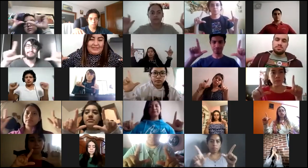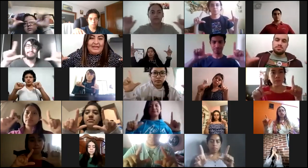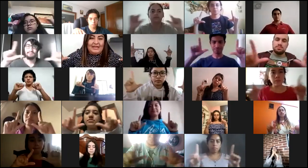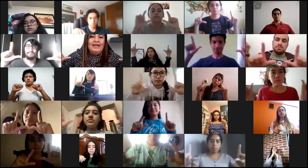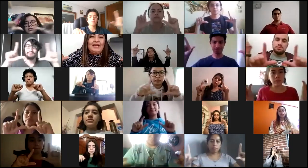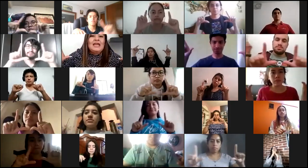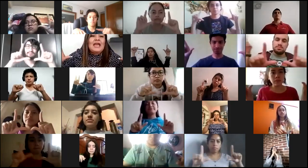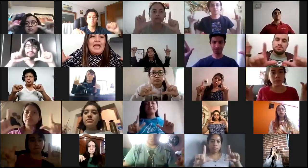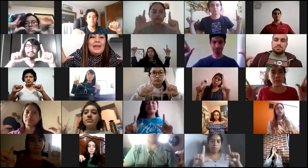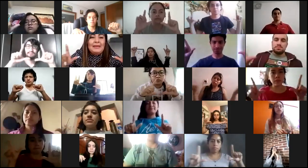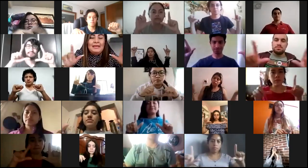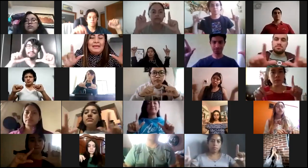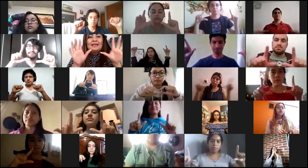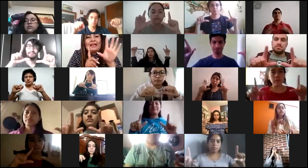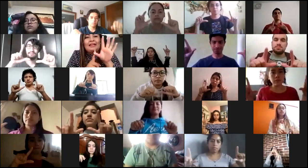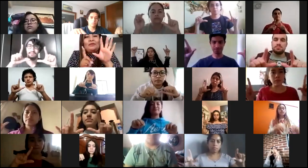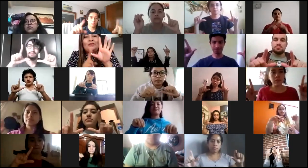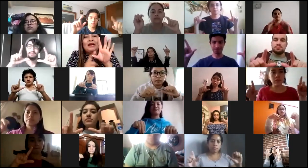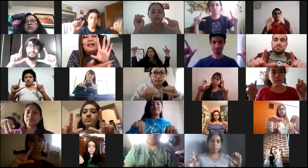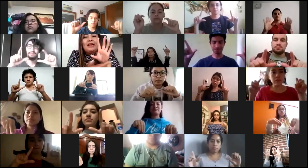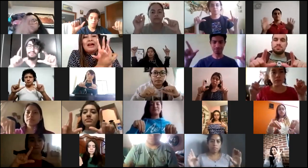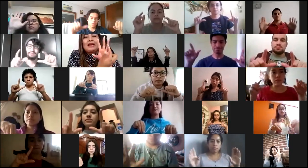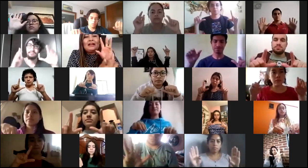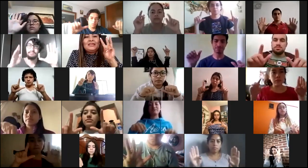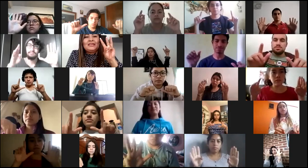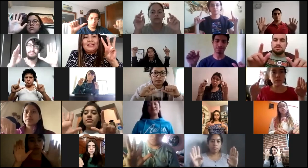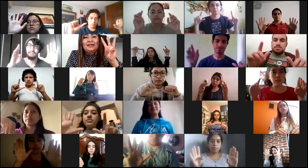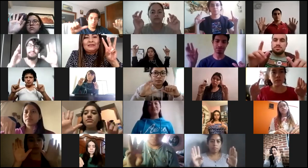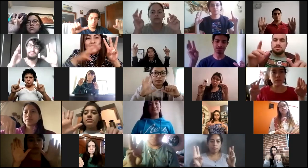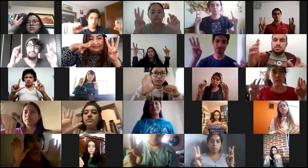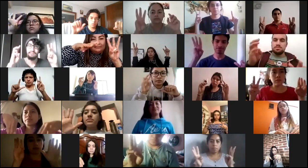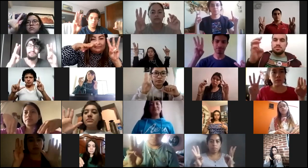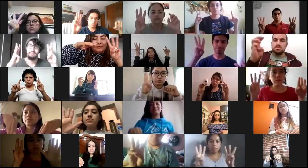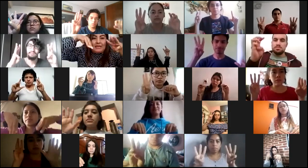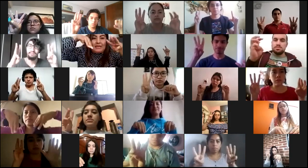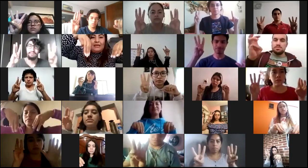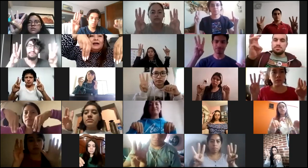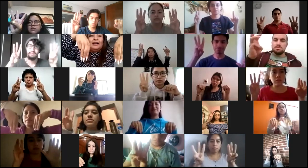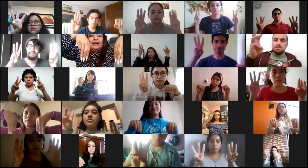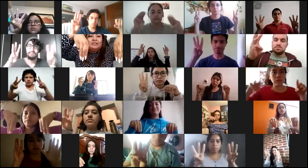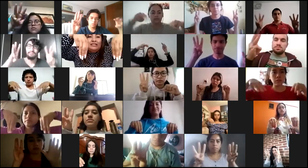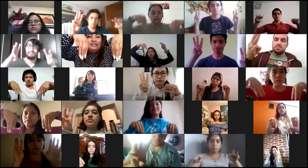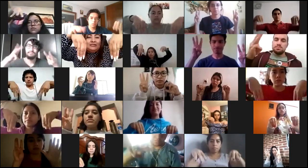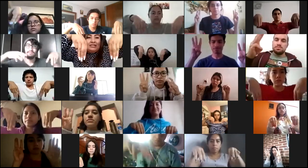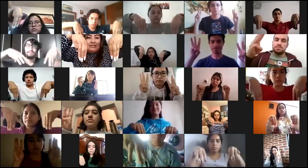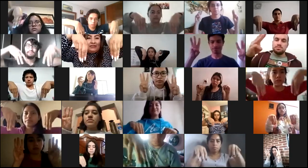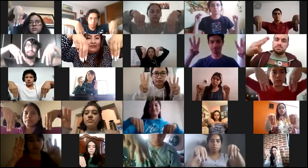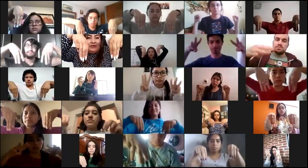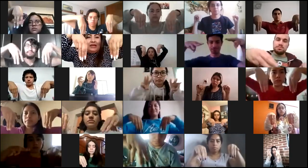Ajá. M. El dedo pulgar agarra el meñique y bajan los 3 dedos del centro.